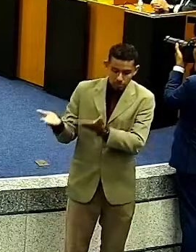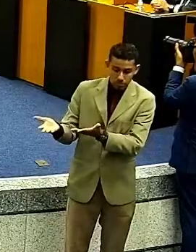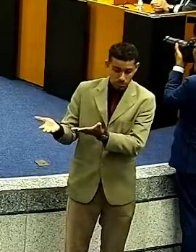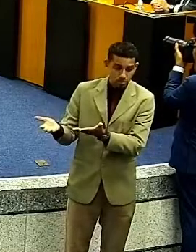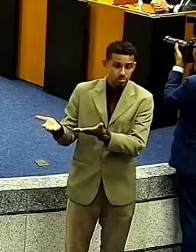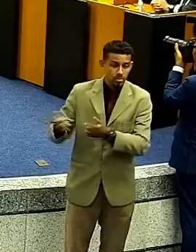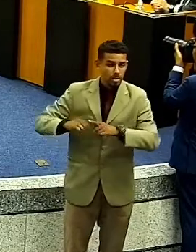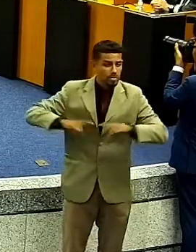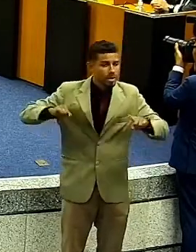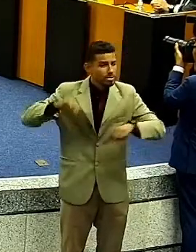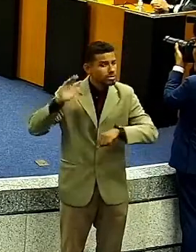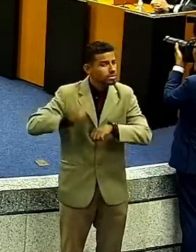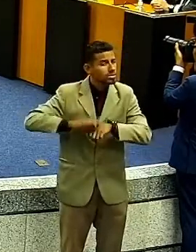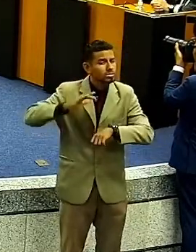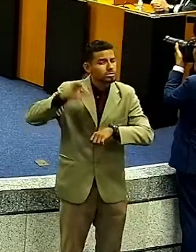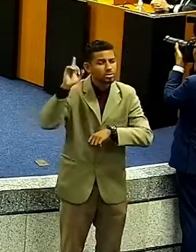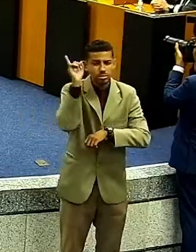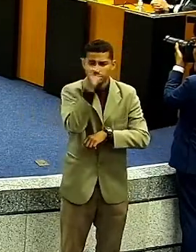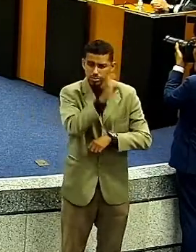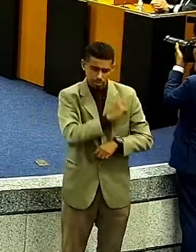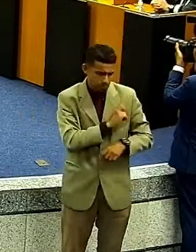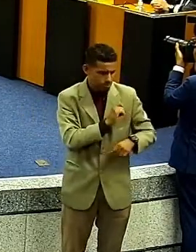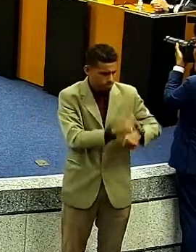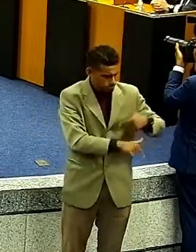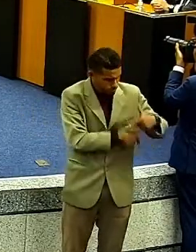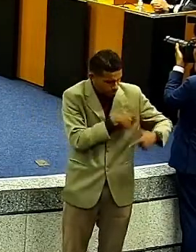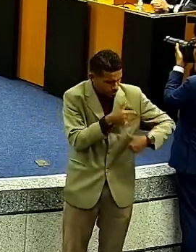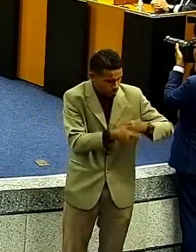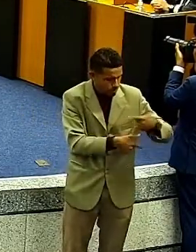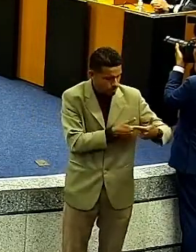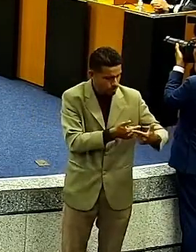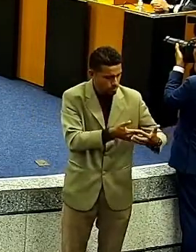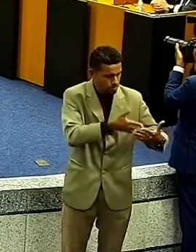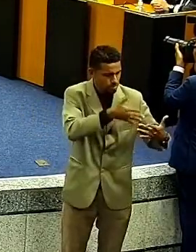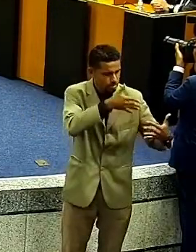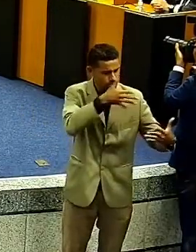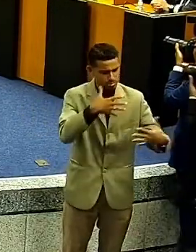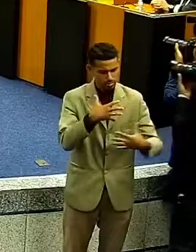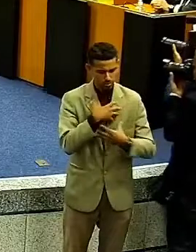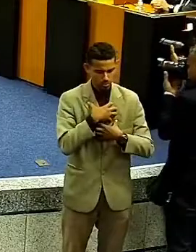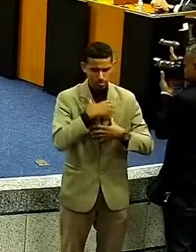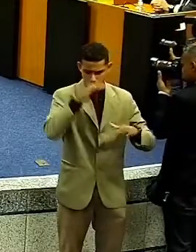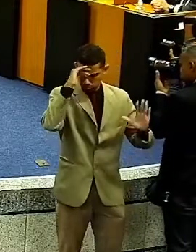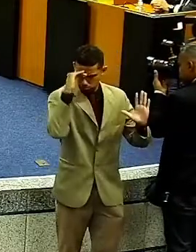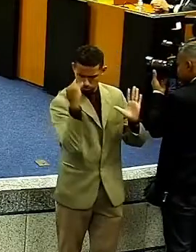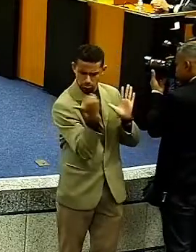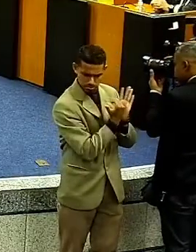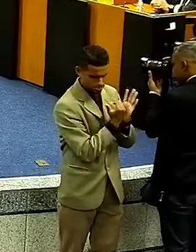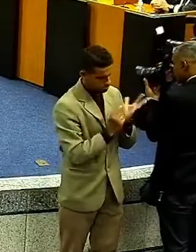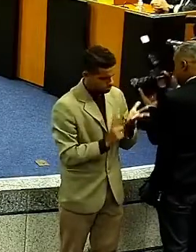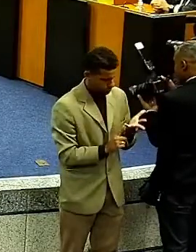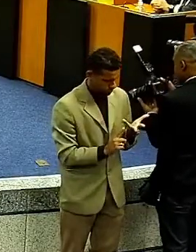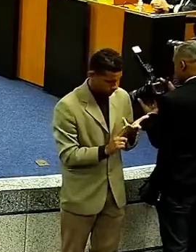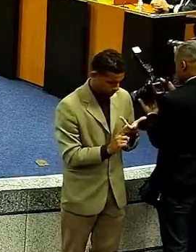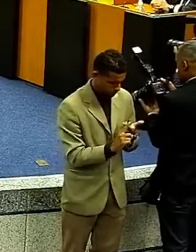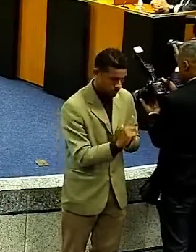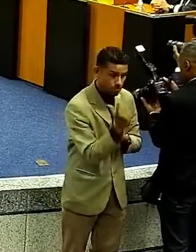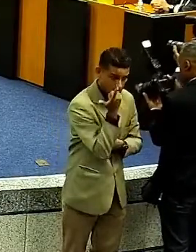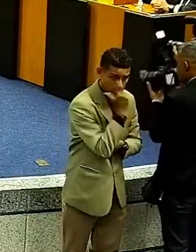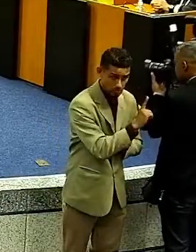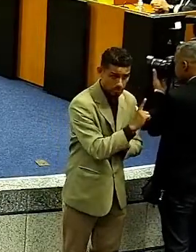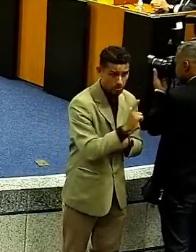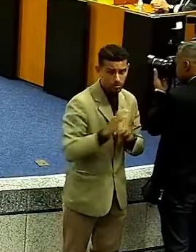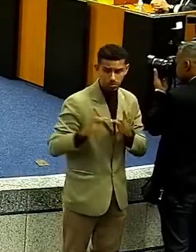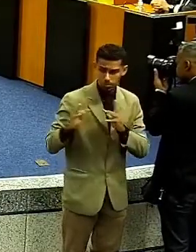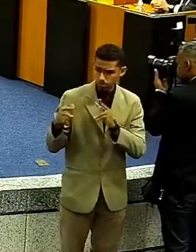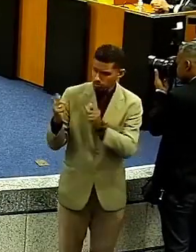mais difícil do que deixar a ribalta com o sentimento de ter cumprido bem o meu papel junto com